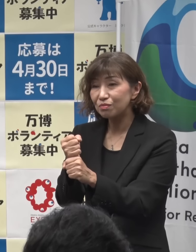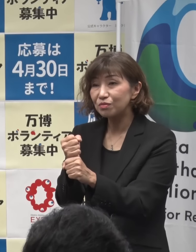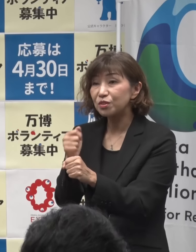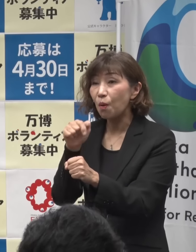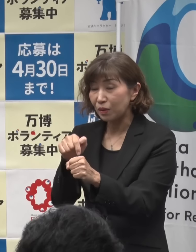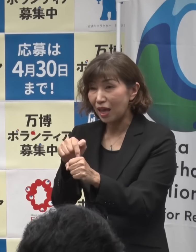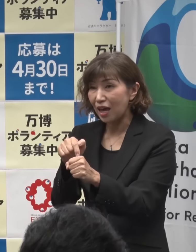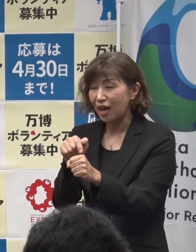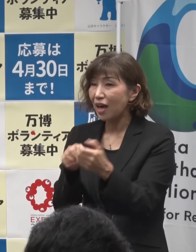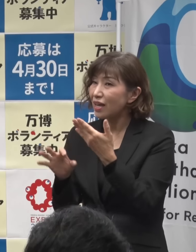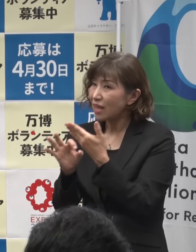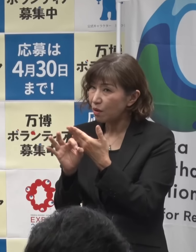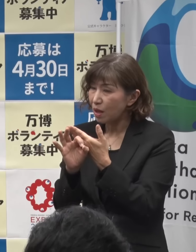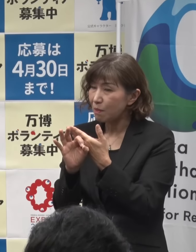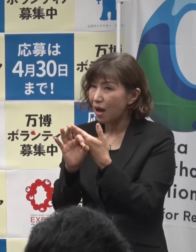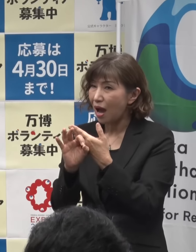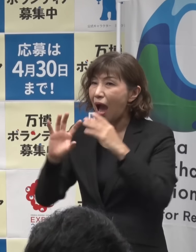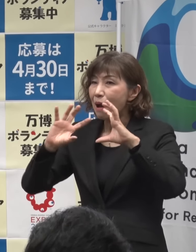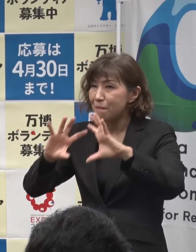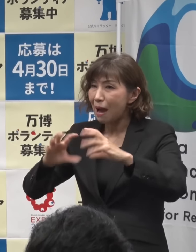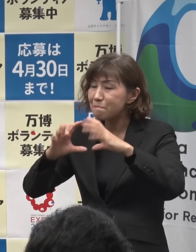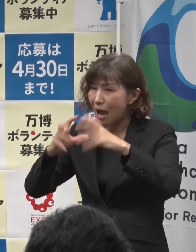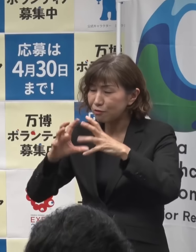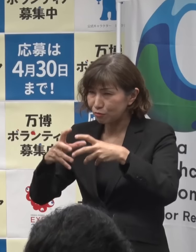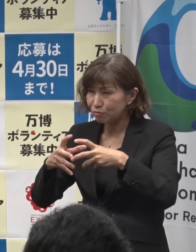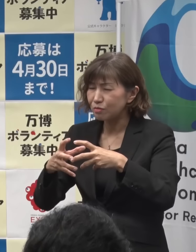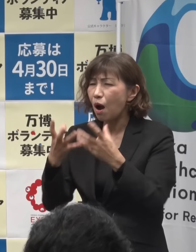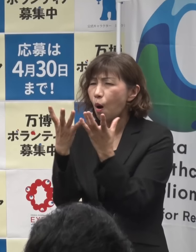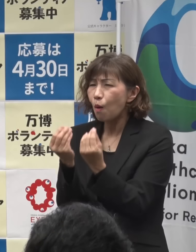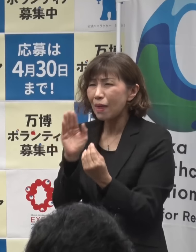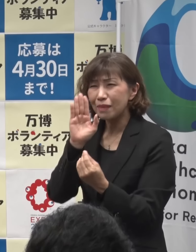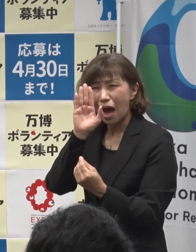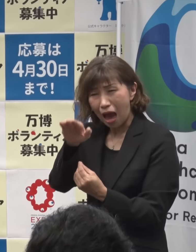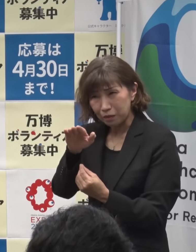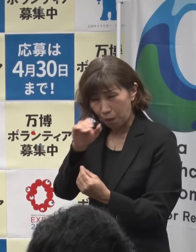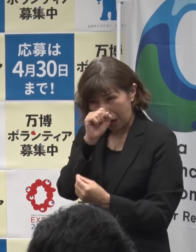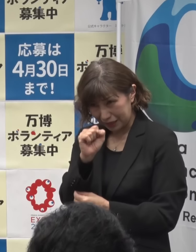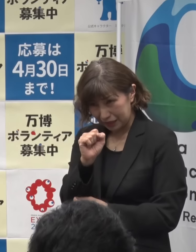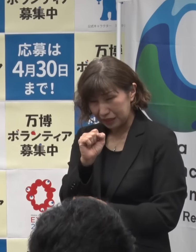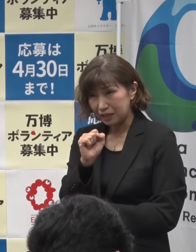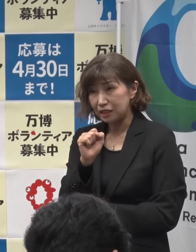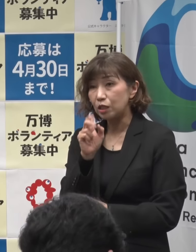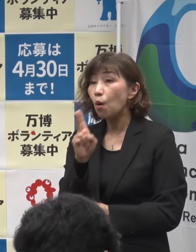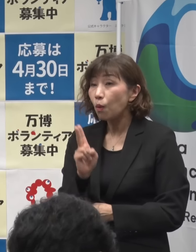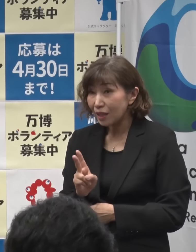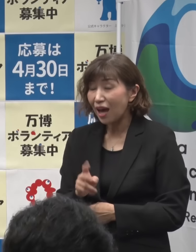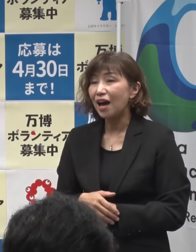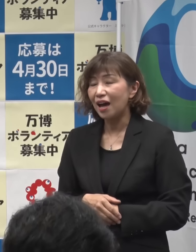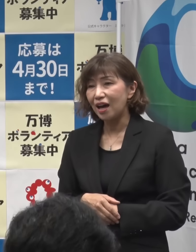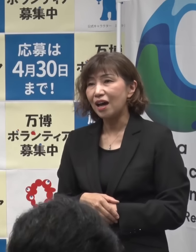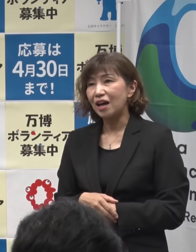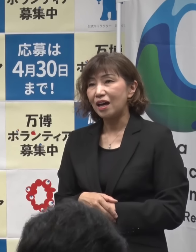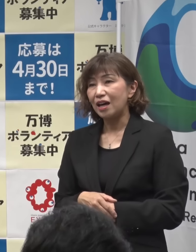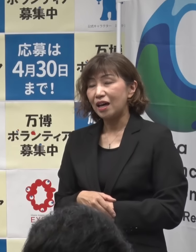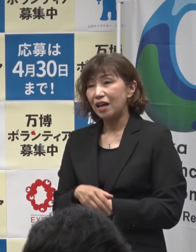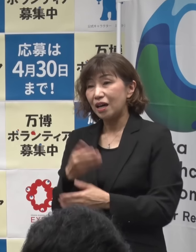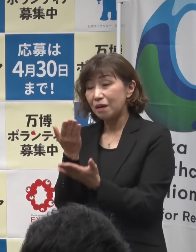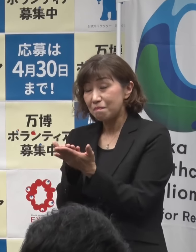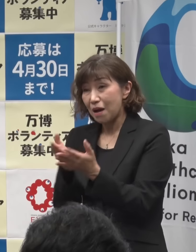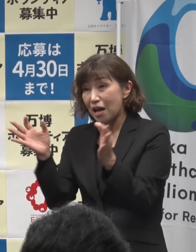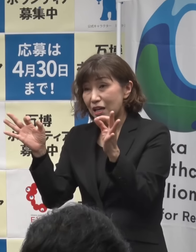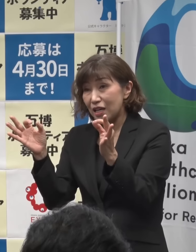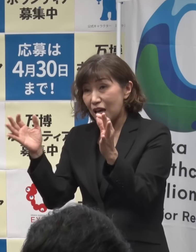万博後にしてほしいというような言及がありました。徴収金の考え自体はですね、3月に知